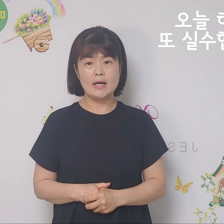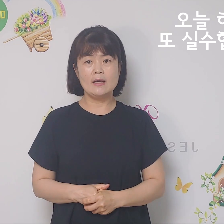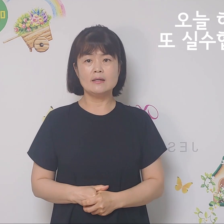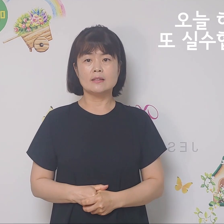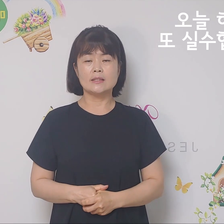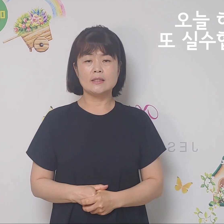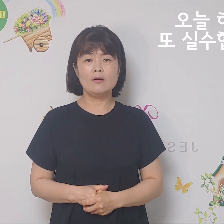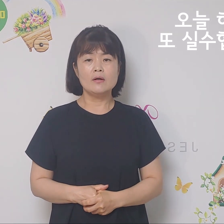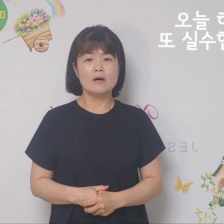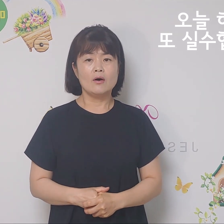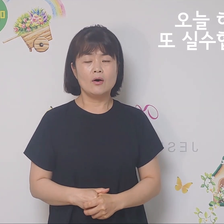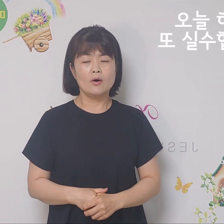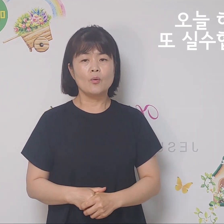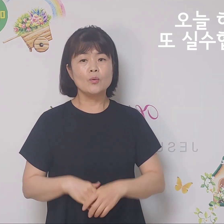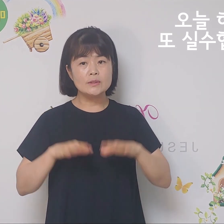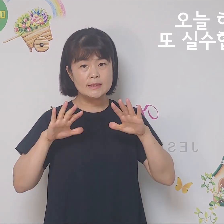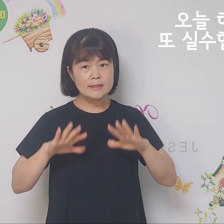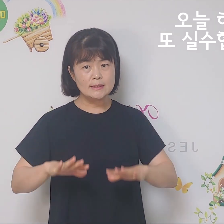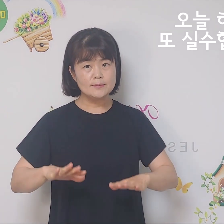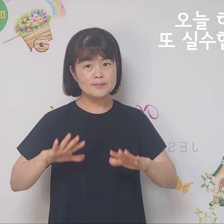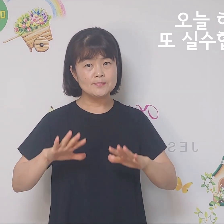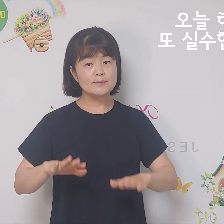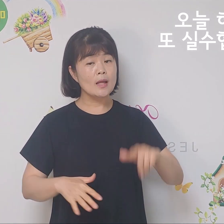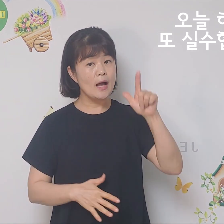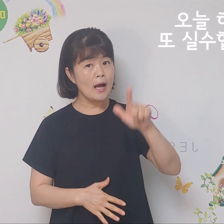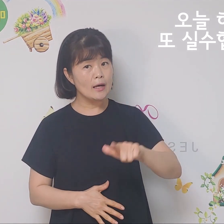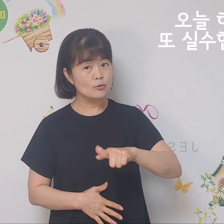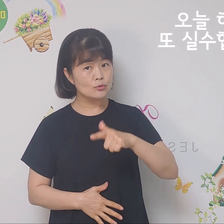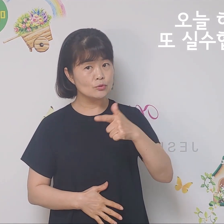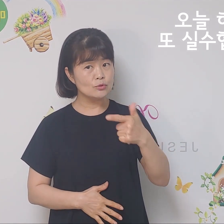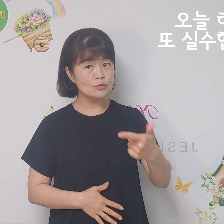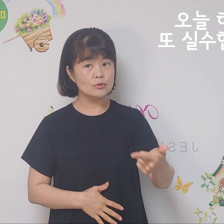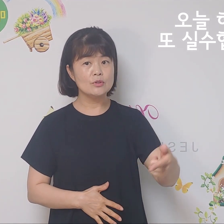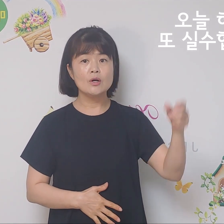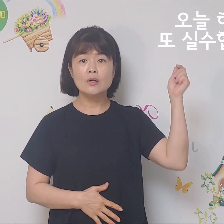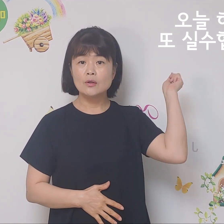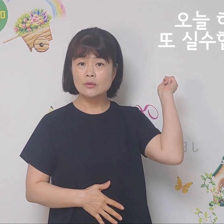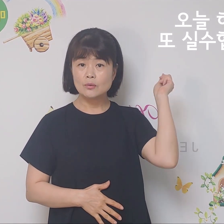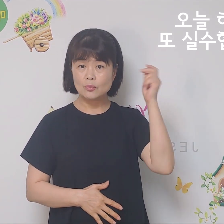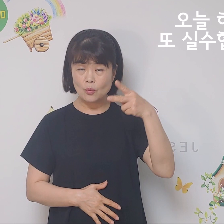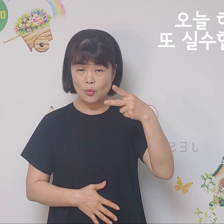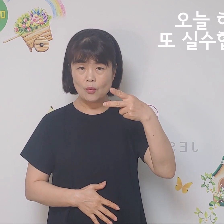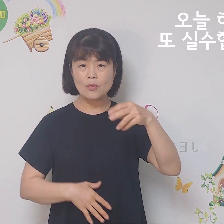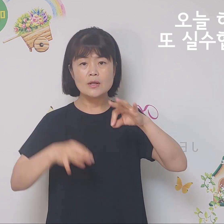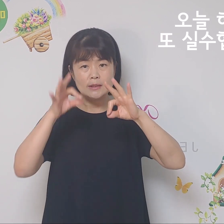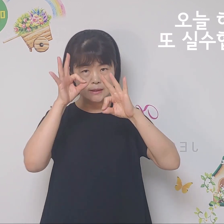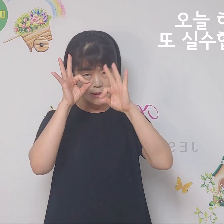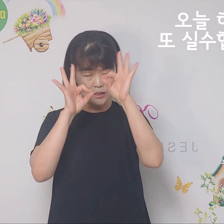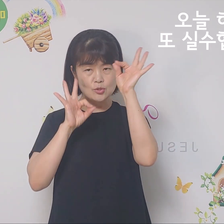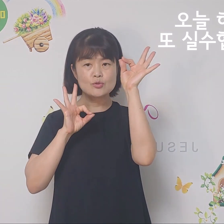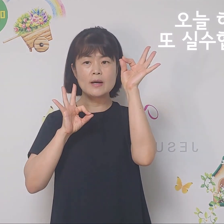실수하다입니다. 그래서 오늘 하루 또